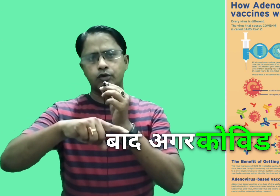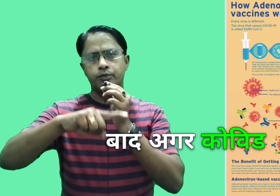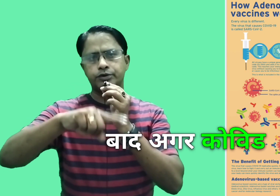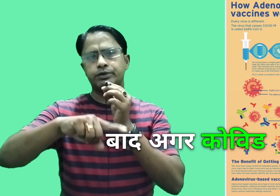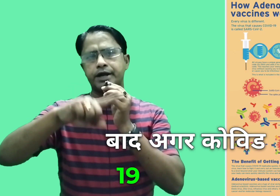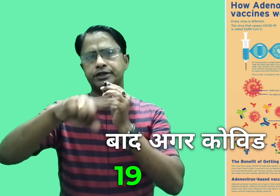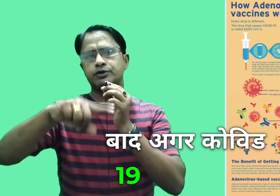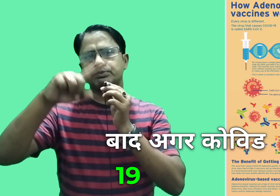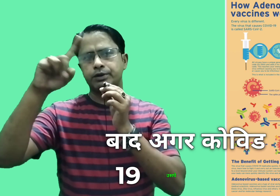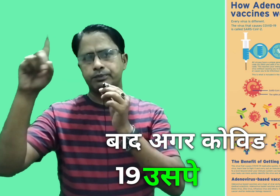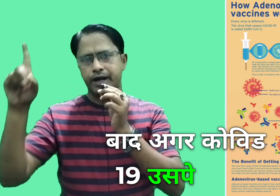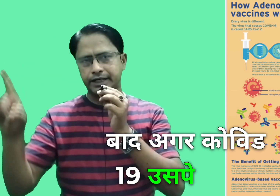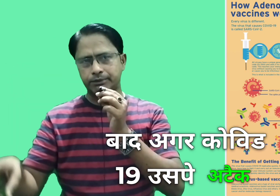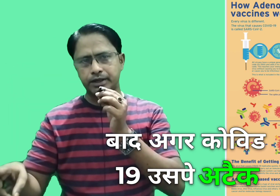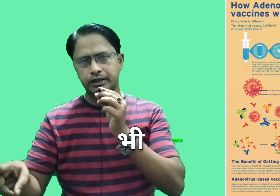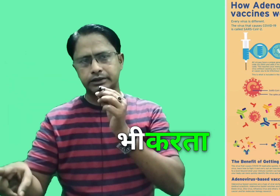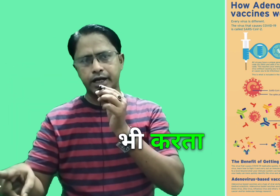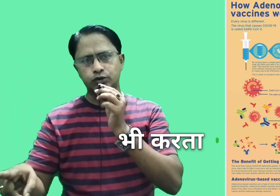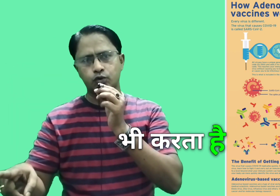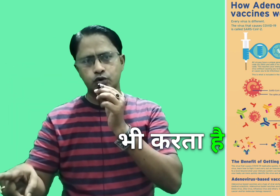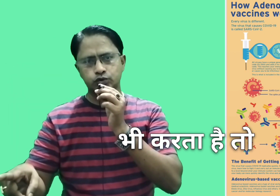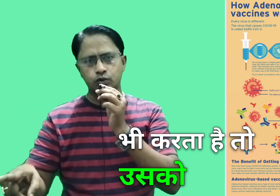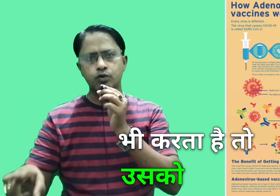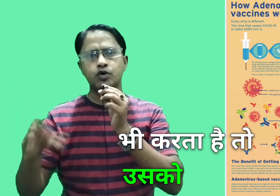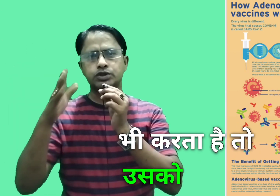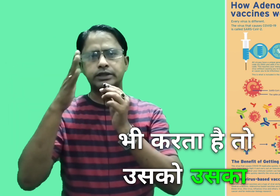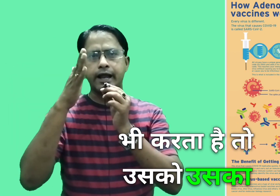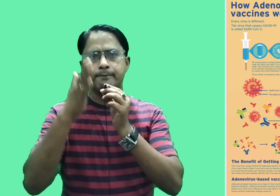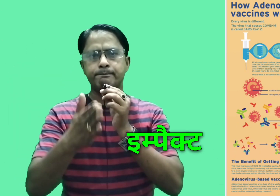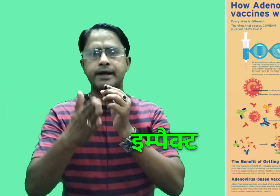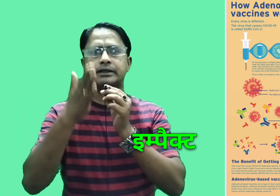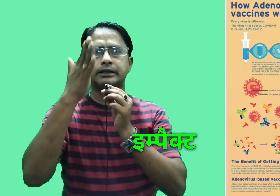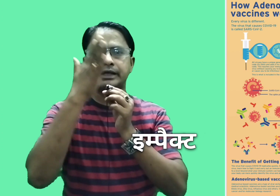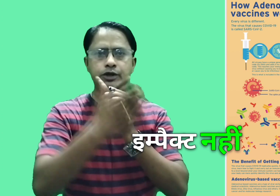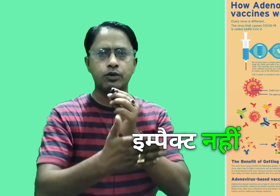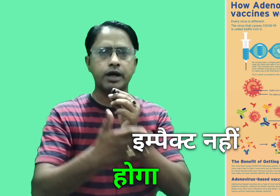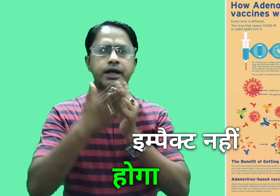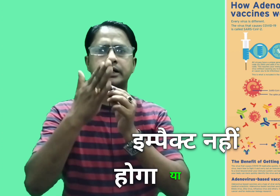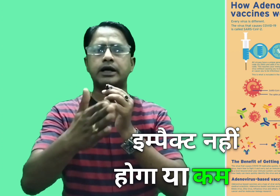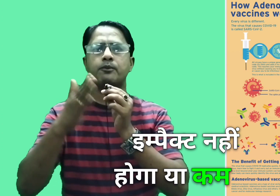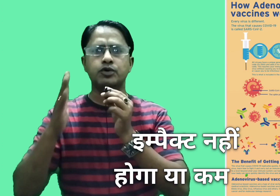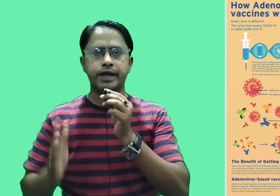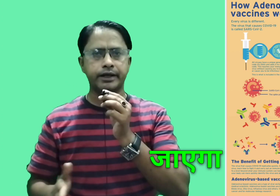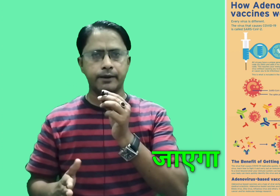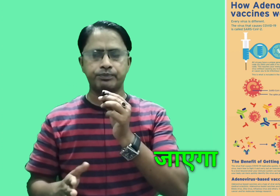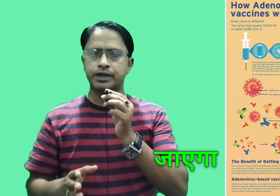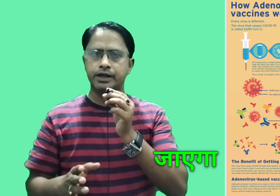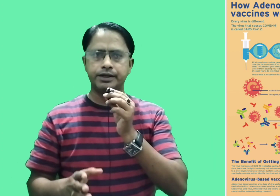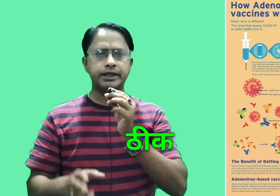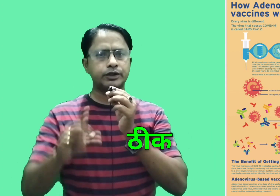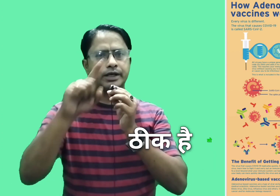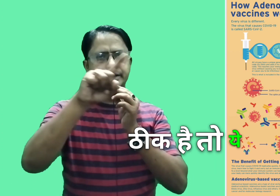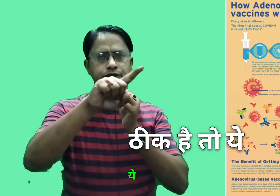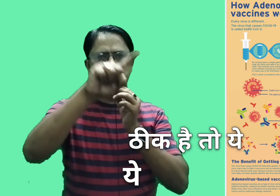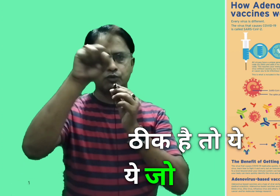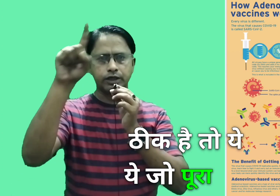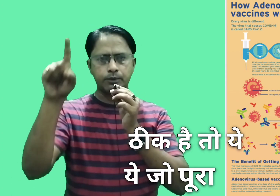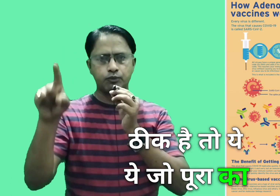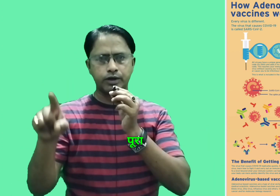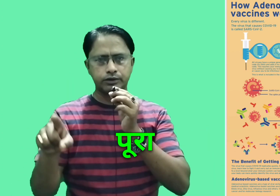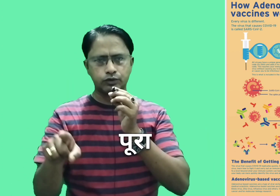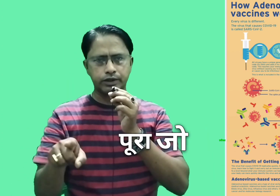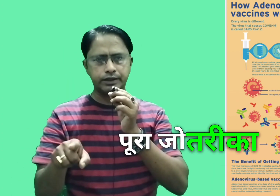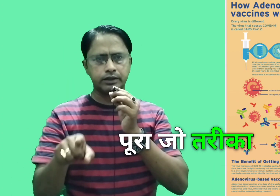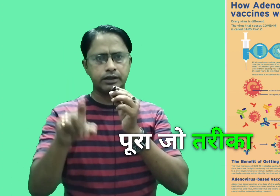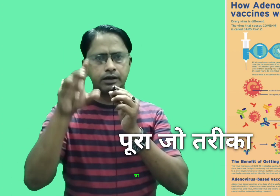अगर कोविड-19 उस पर अटैक भी करता है तो उसका इम्पैक्ट नहीं होगा या कम हो जाएगा। ठीक है। तो ये जो पूरा